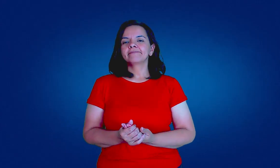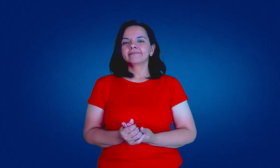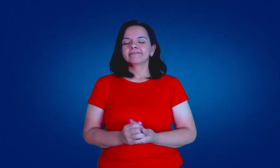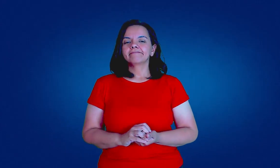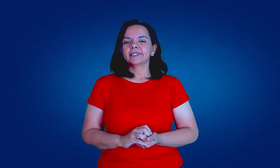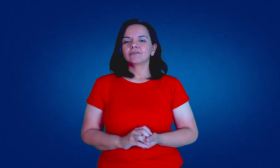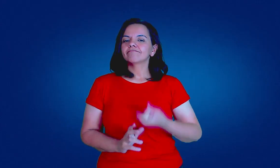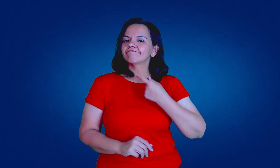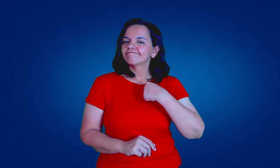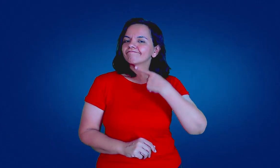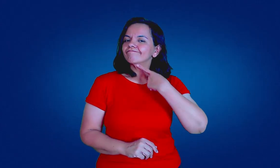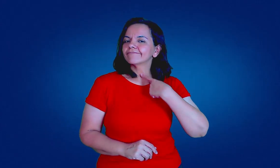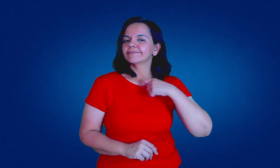Bem, estamos quase no fim.